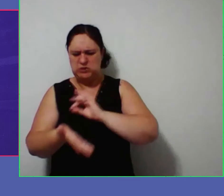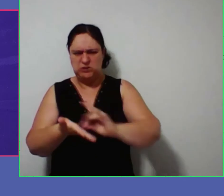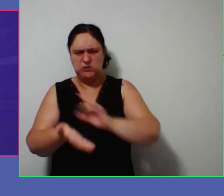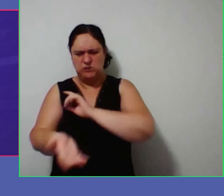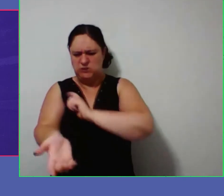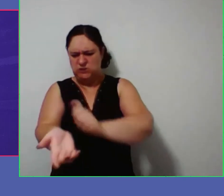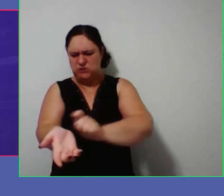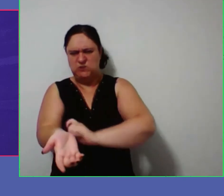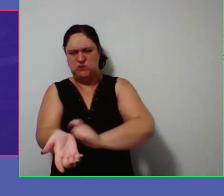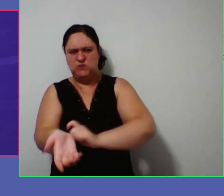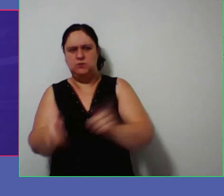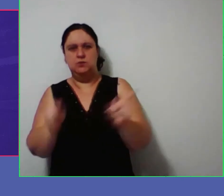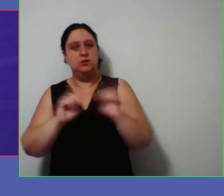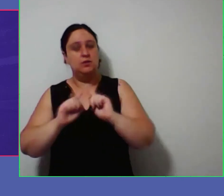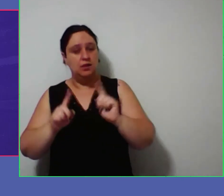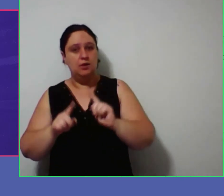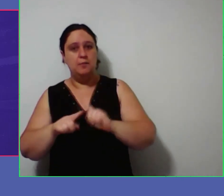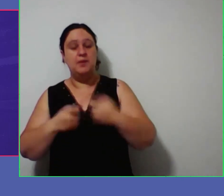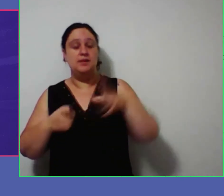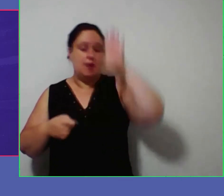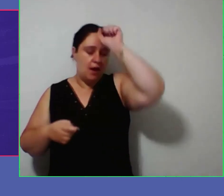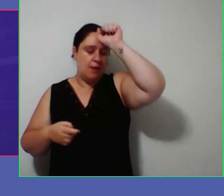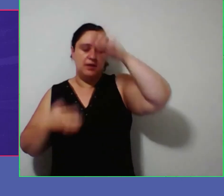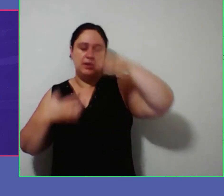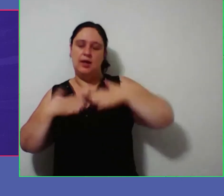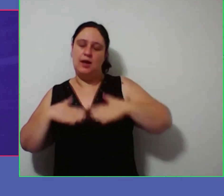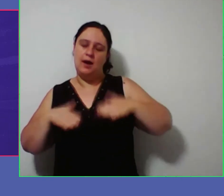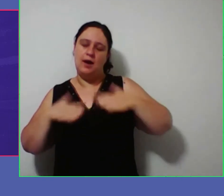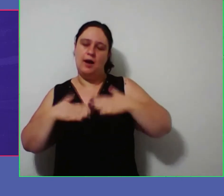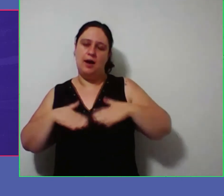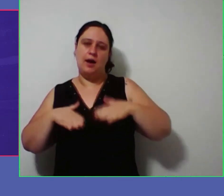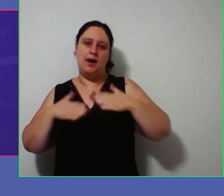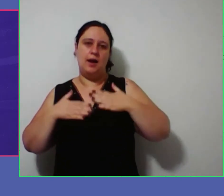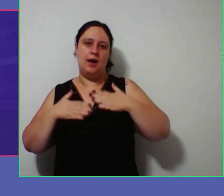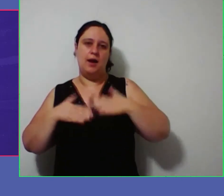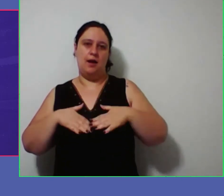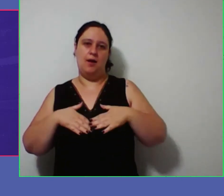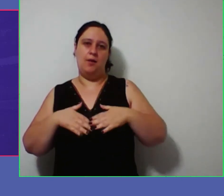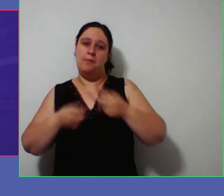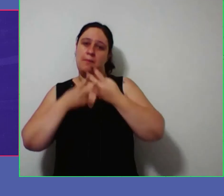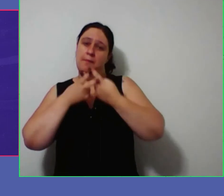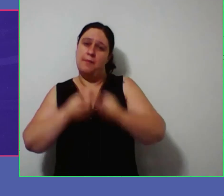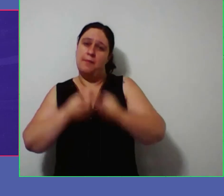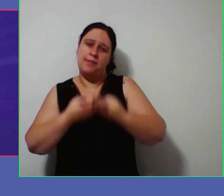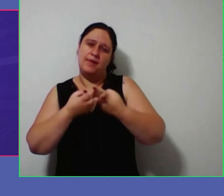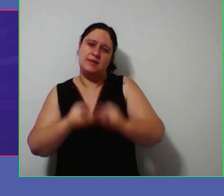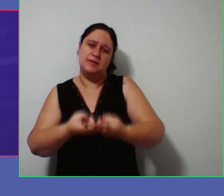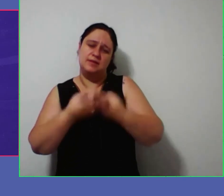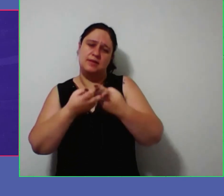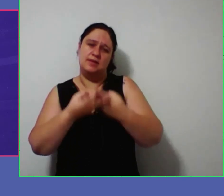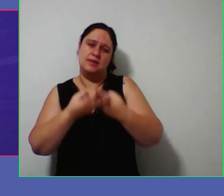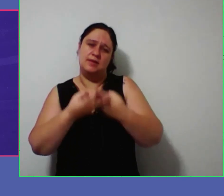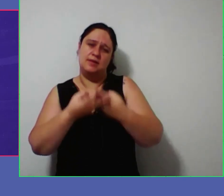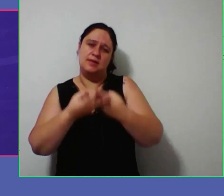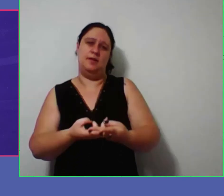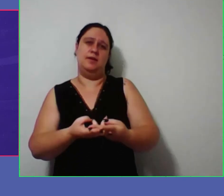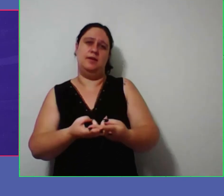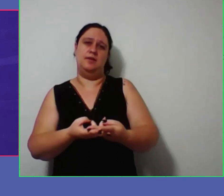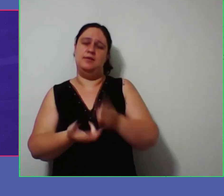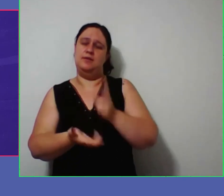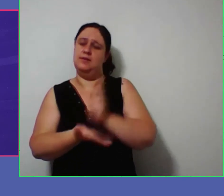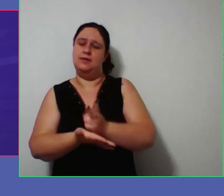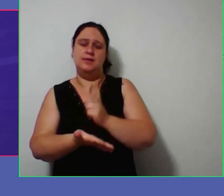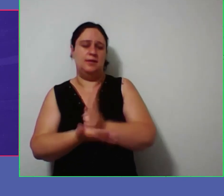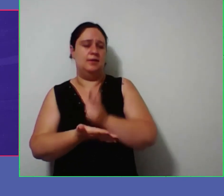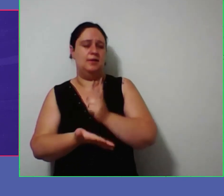viver em mansidão, aqui de longanimidade, é paciência, constante ao longo do